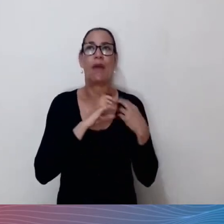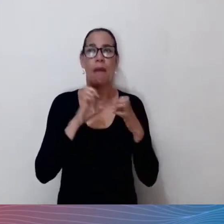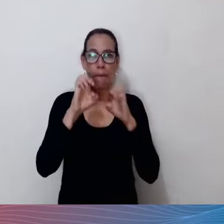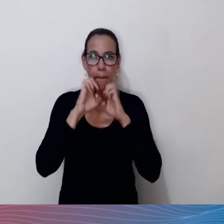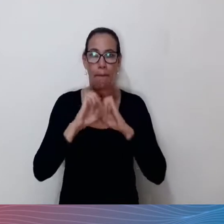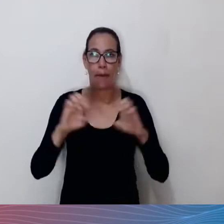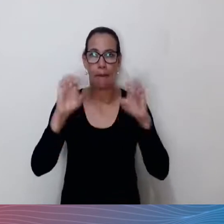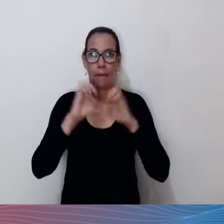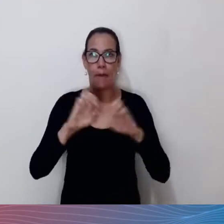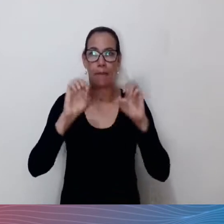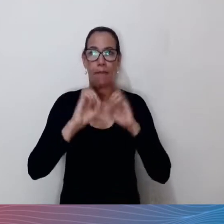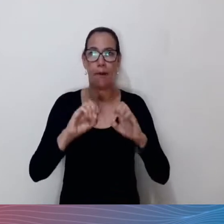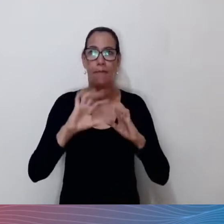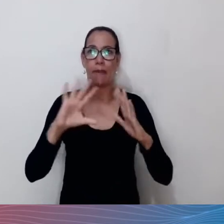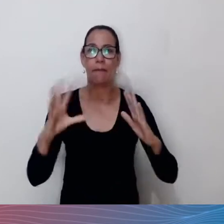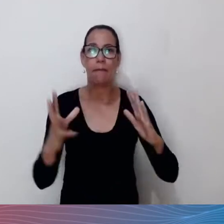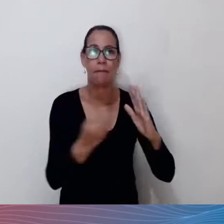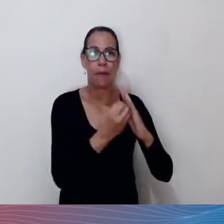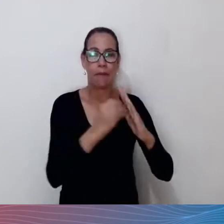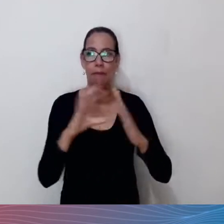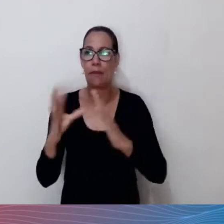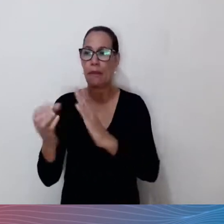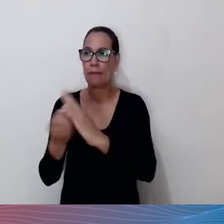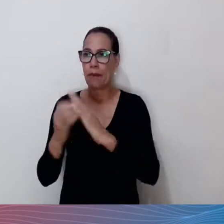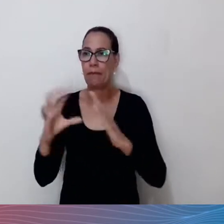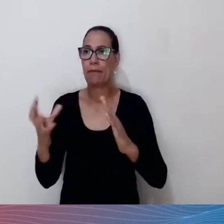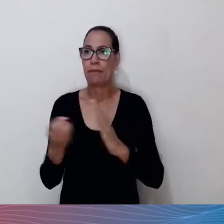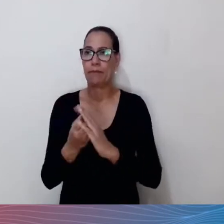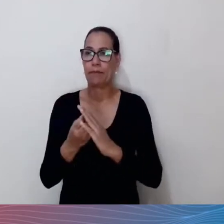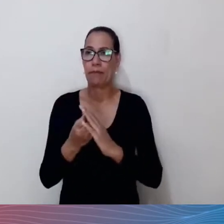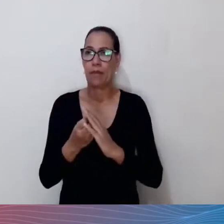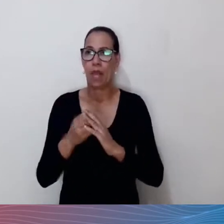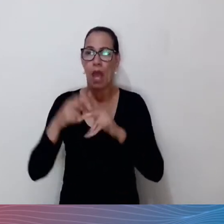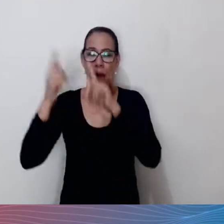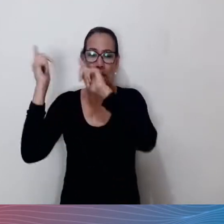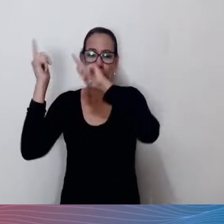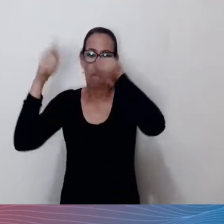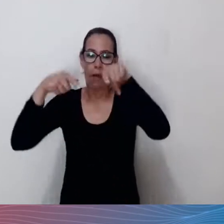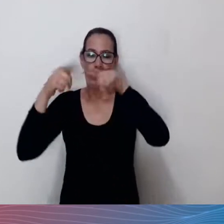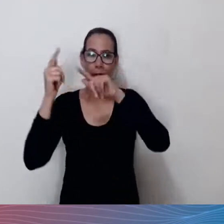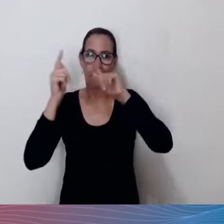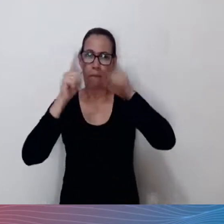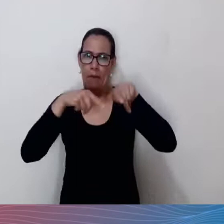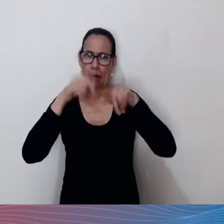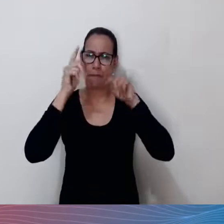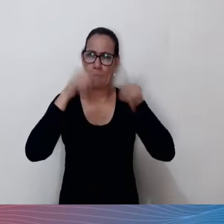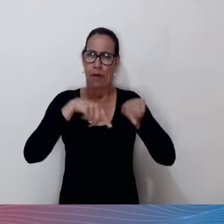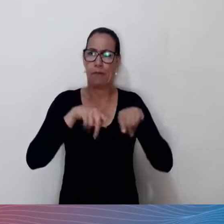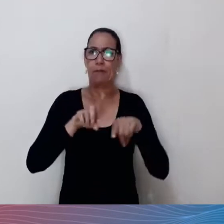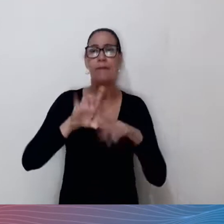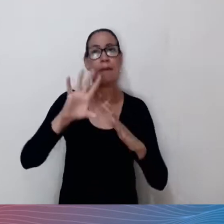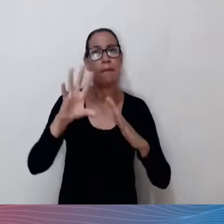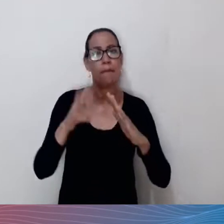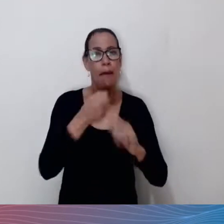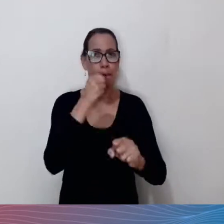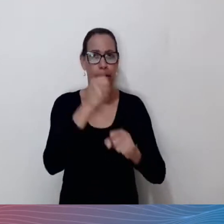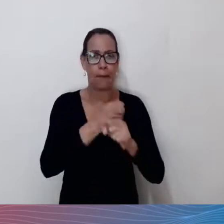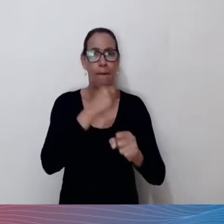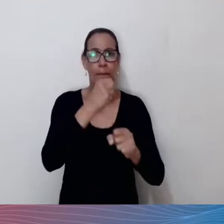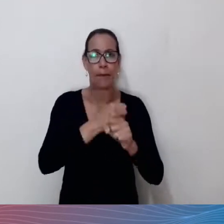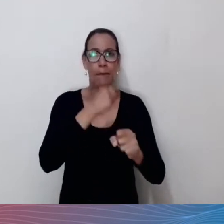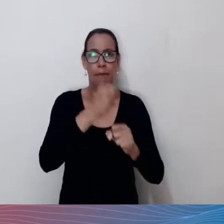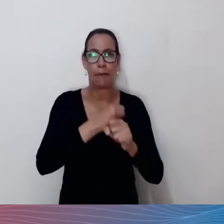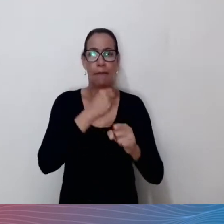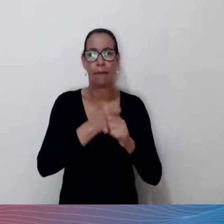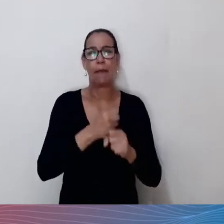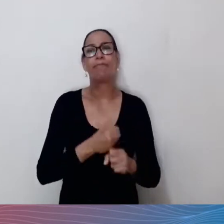e receberam autoridade do Senhor para a sua edificação. Isso está em 2 Coríntios 10,